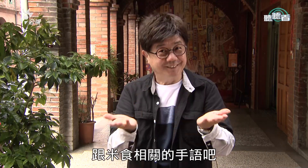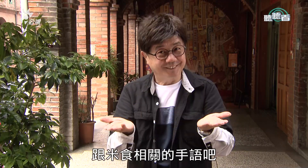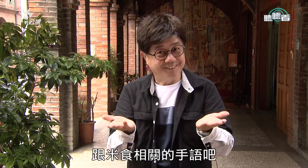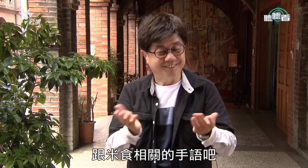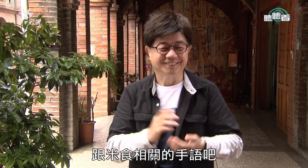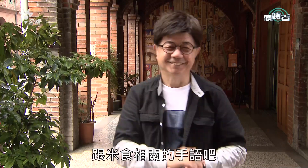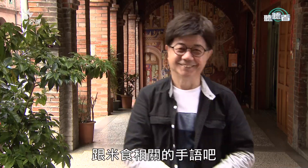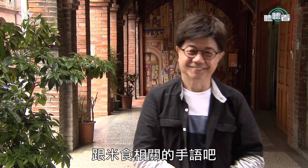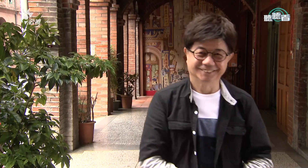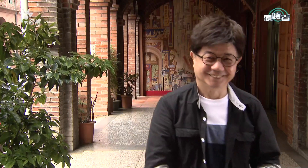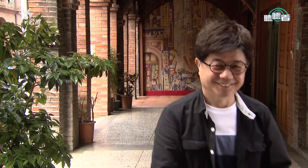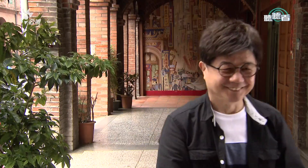吧。